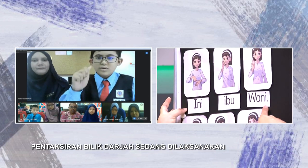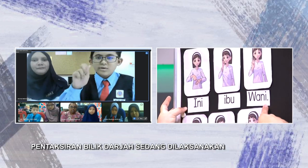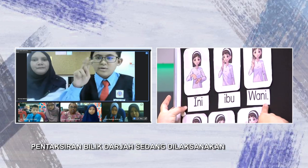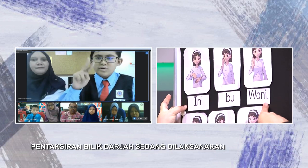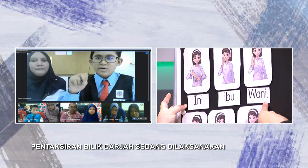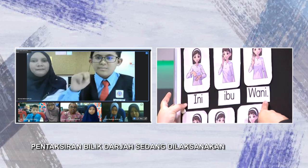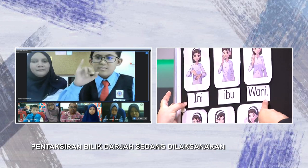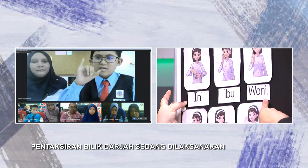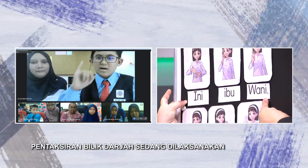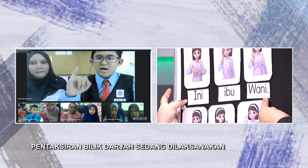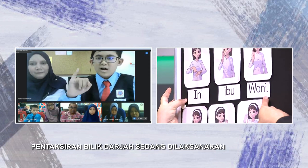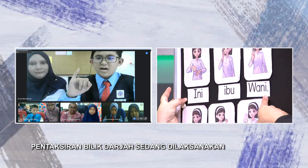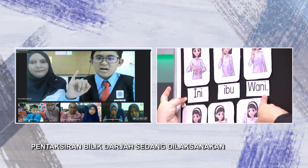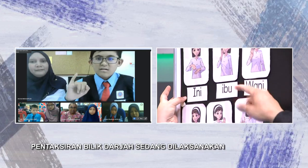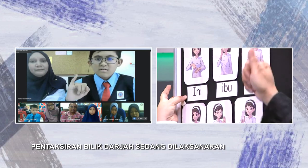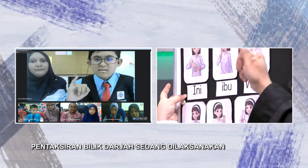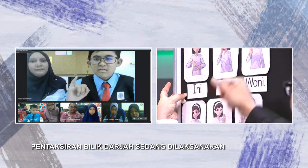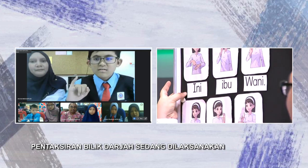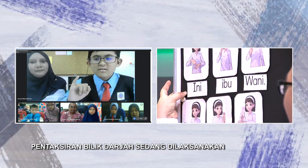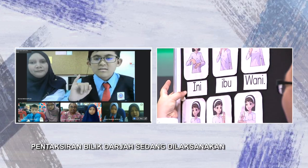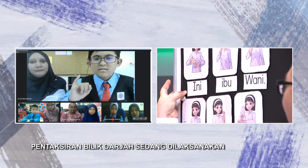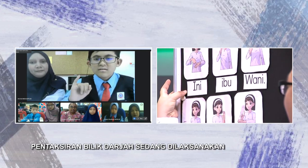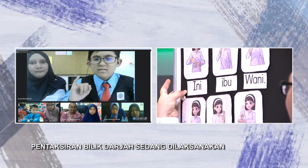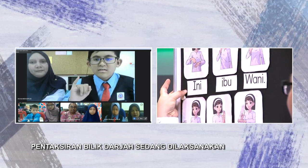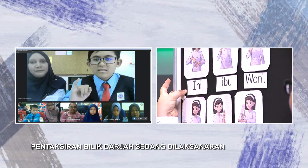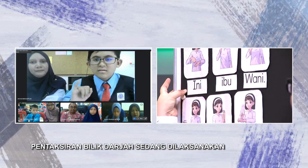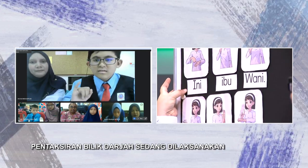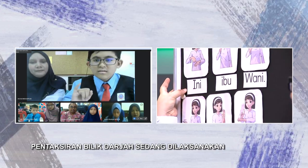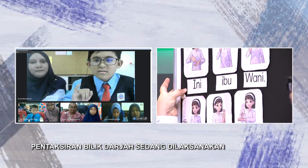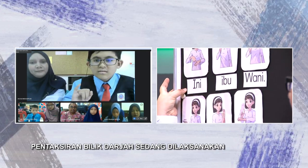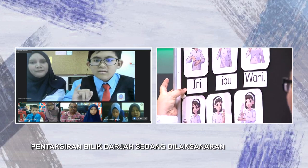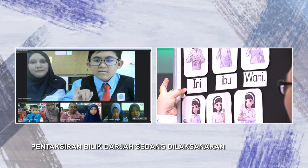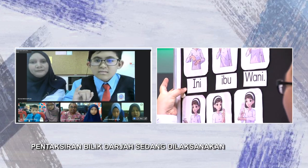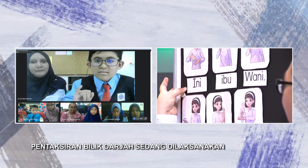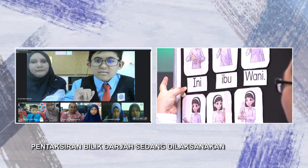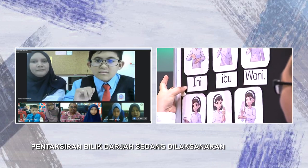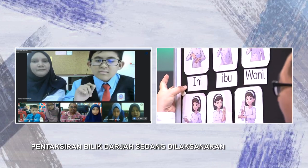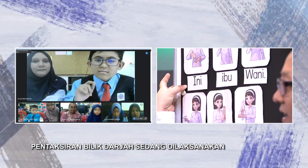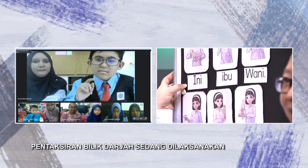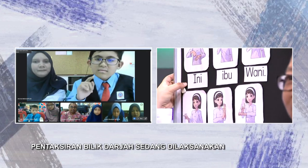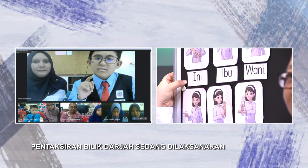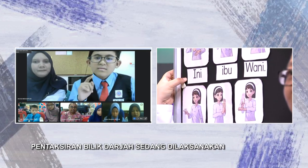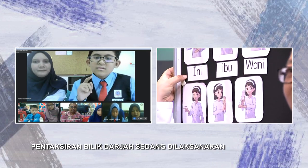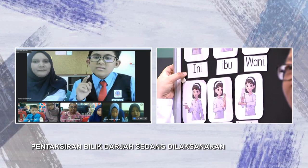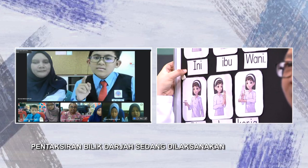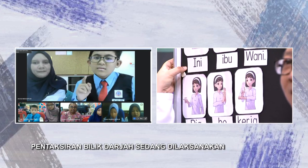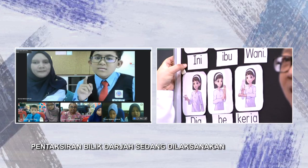Wani. Wani. Isyarat Wani. Wani. Wani. Okey.